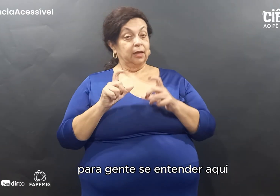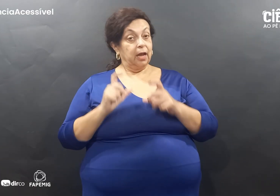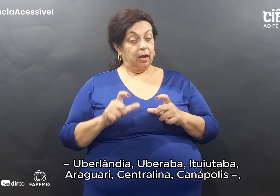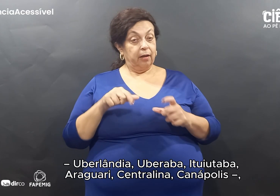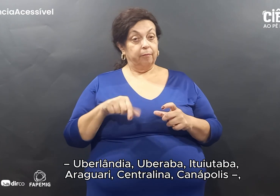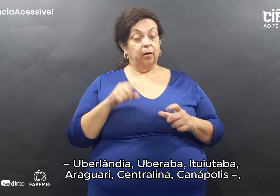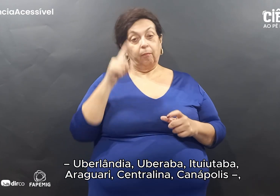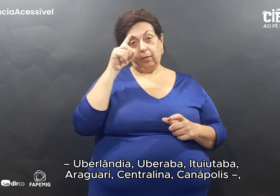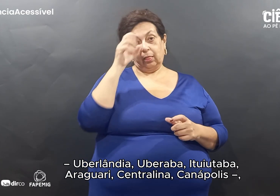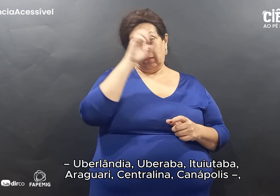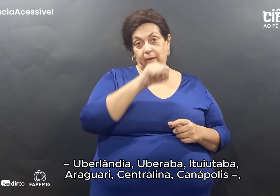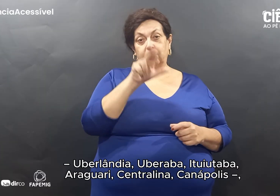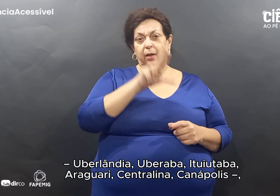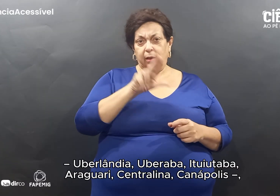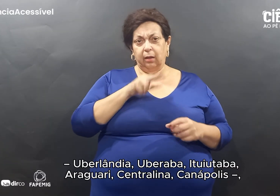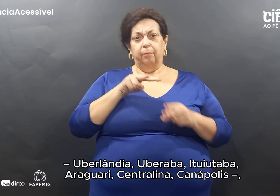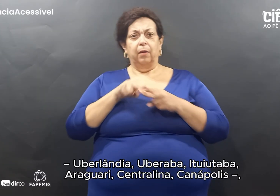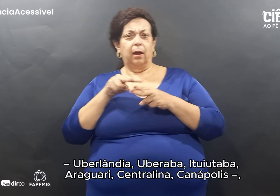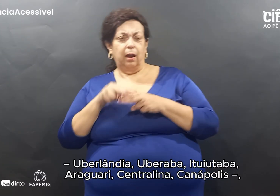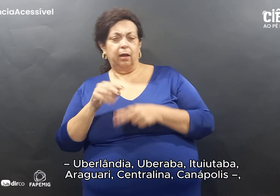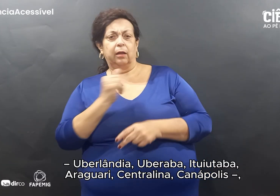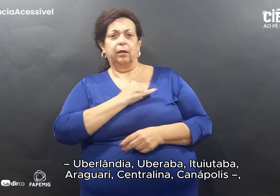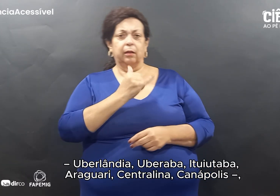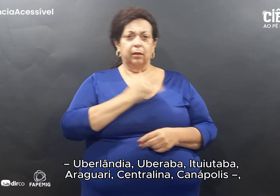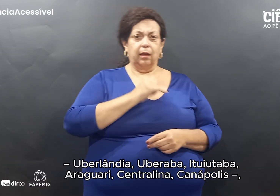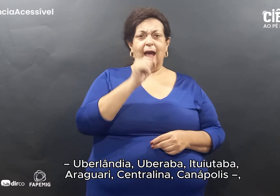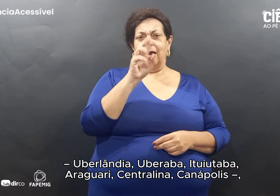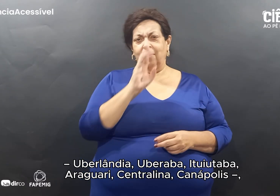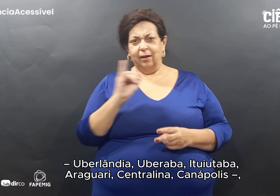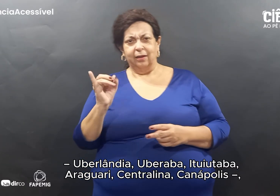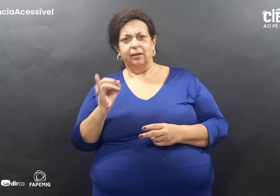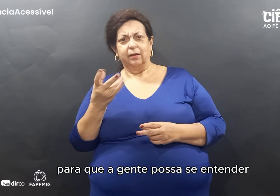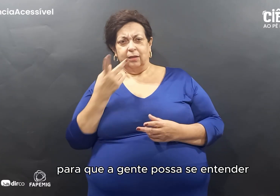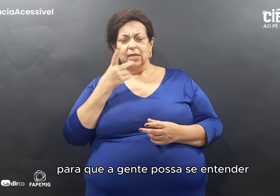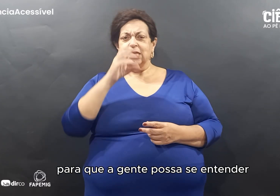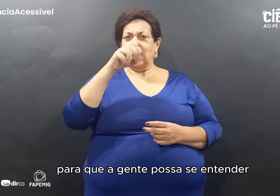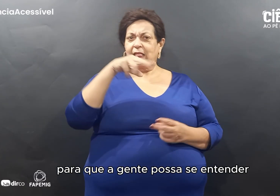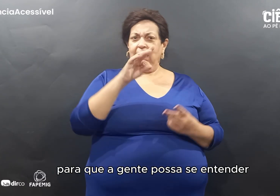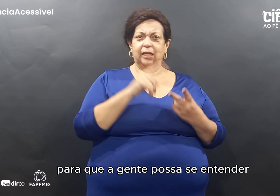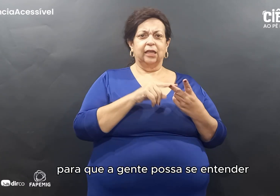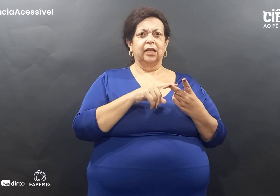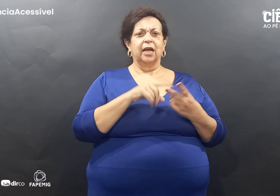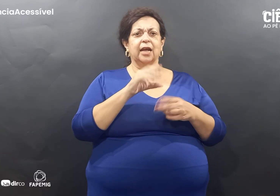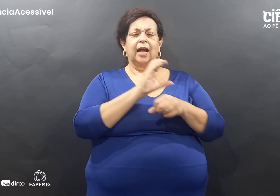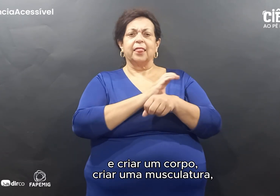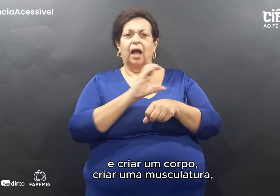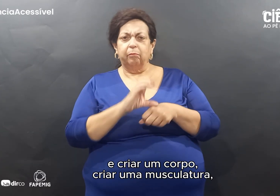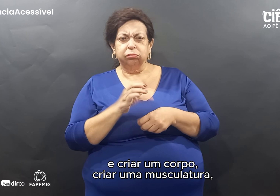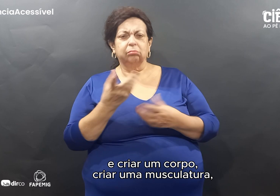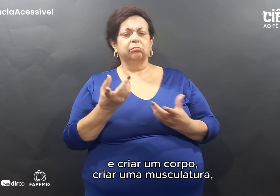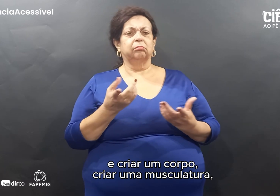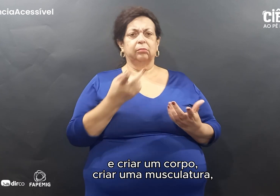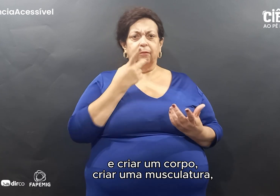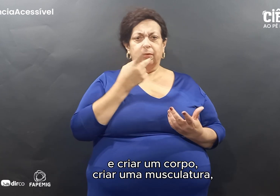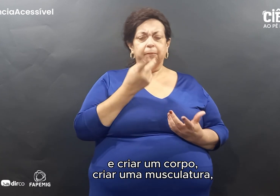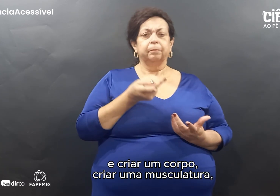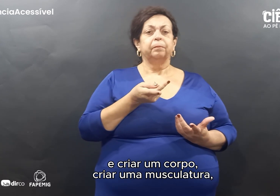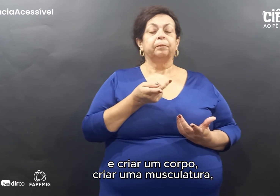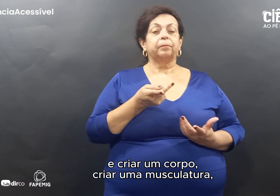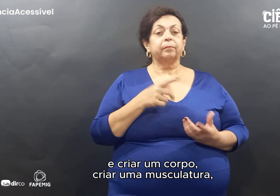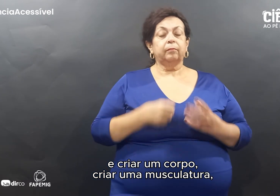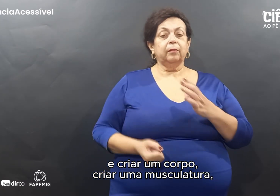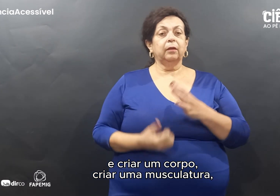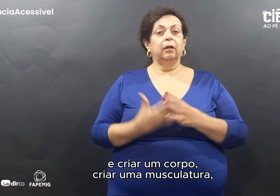entender aqui, Uberlândia, Uberaba, Ituiutaba, Araguari, Centralina, Canápolis, para que a gente possa se entender e criar